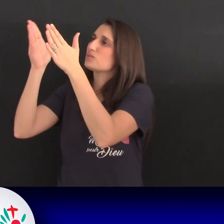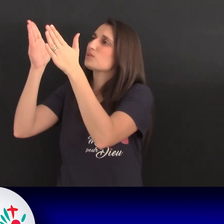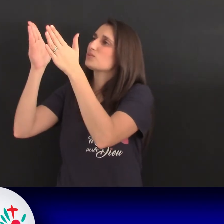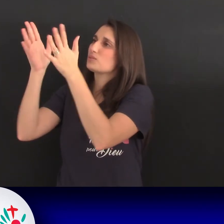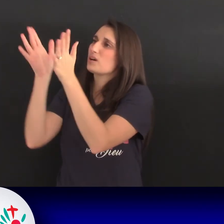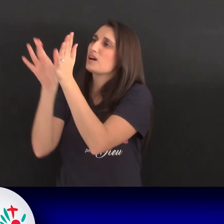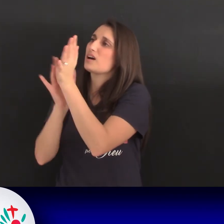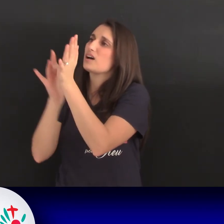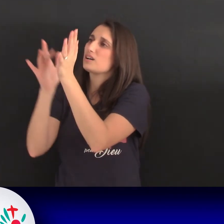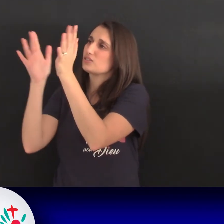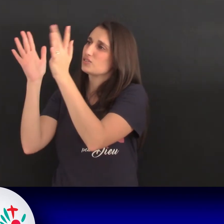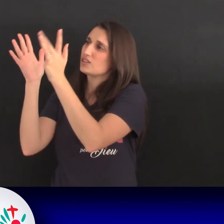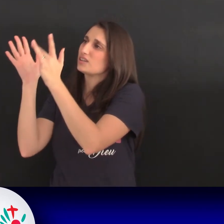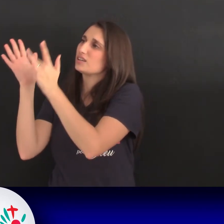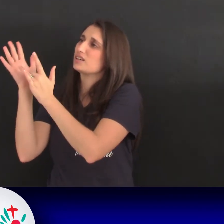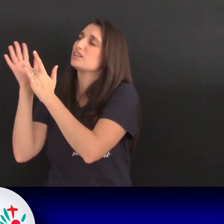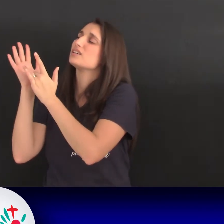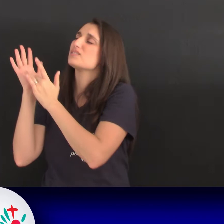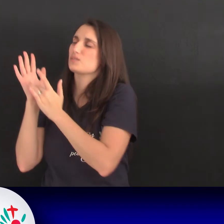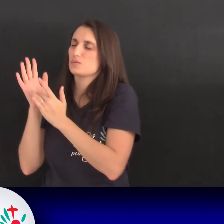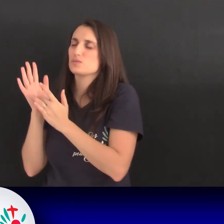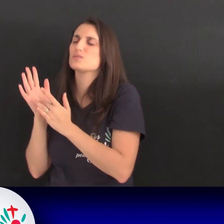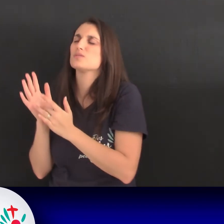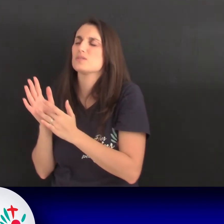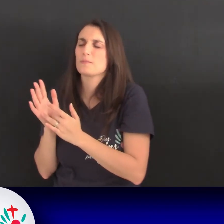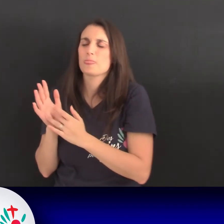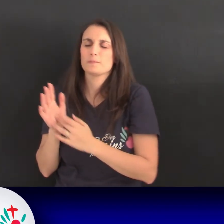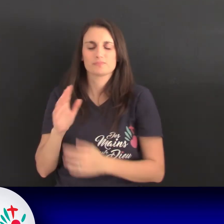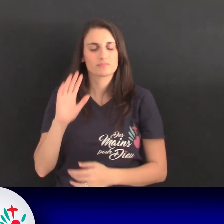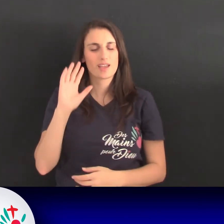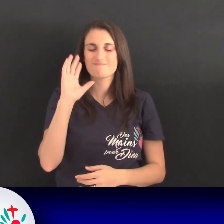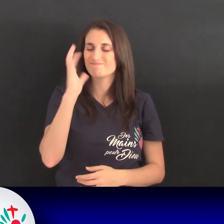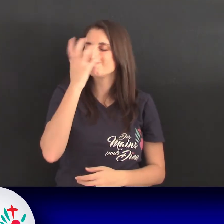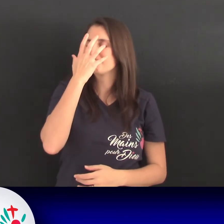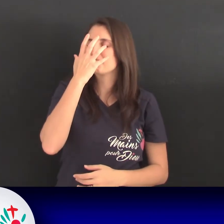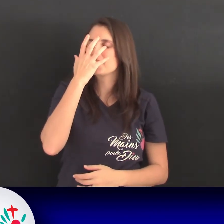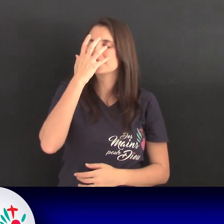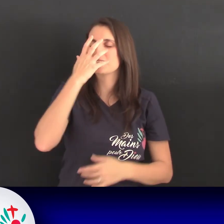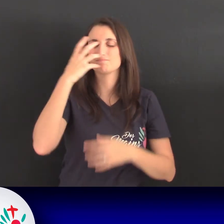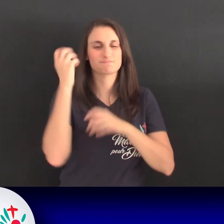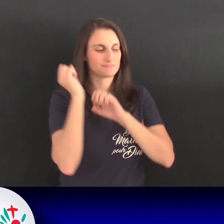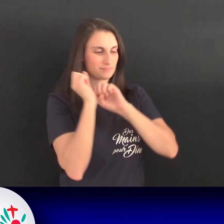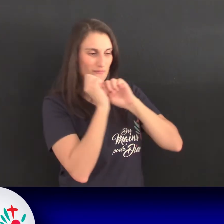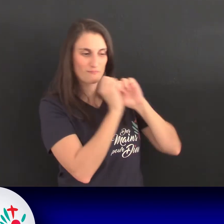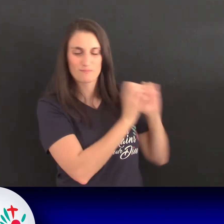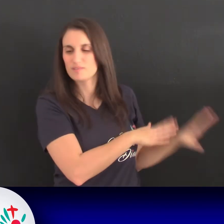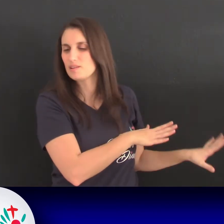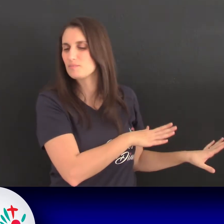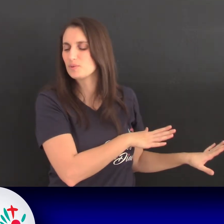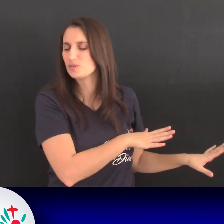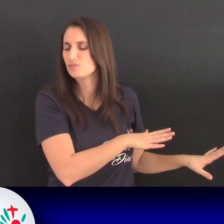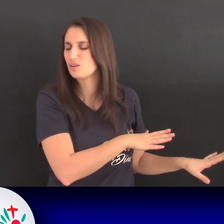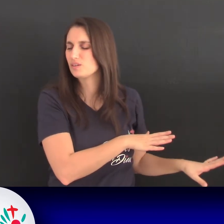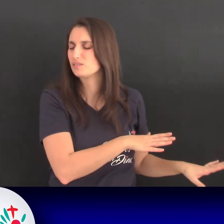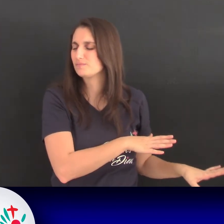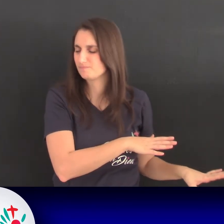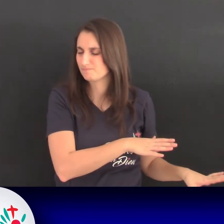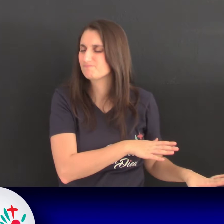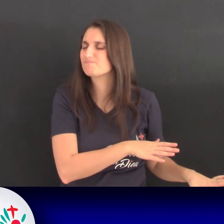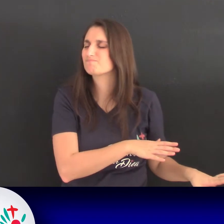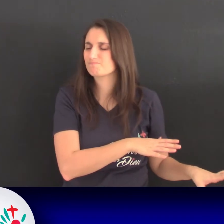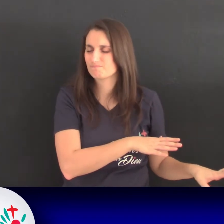centré sur toi, Jésus. Oui, je renonce à tous